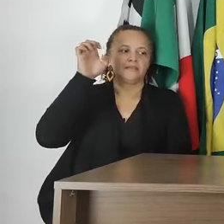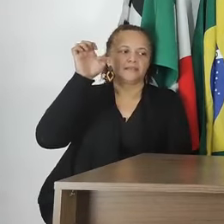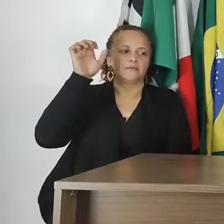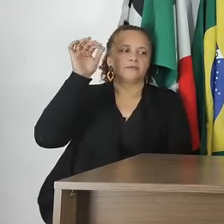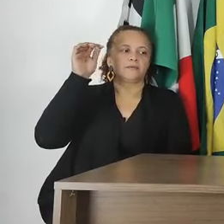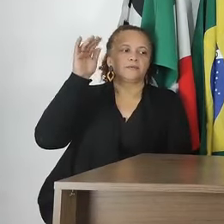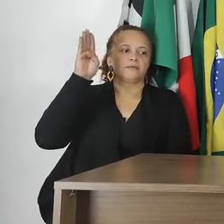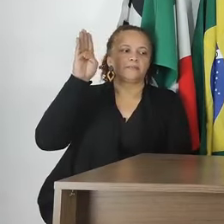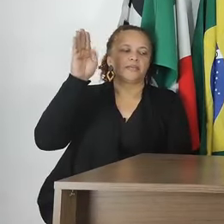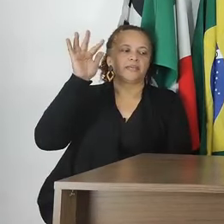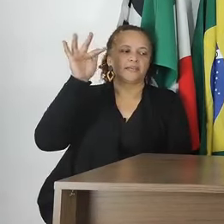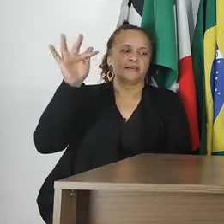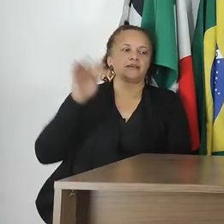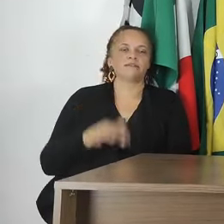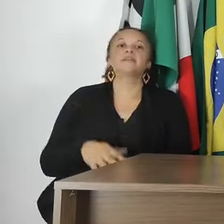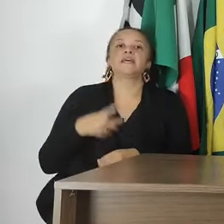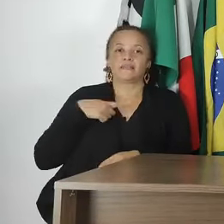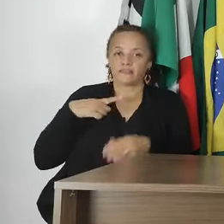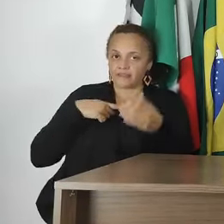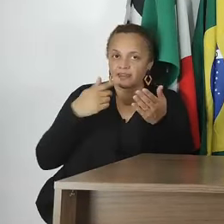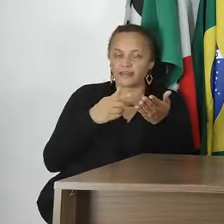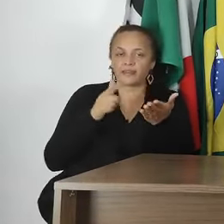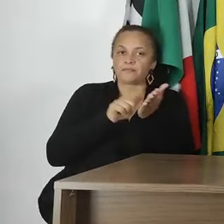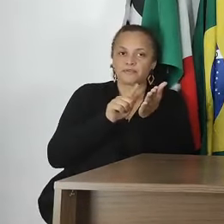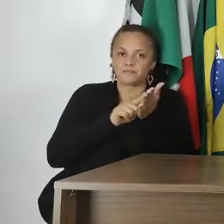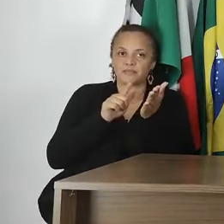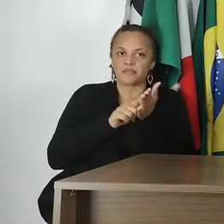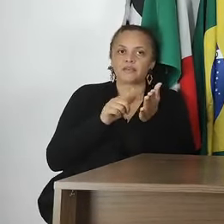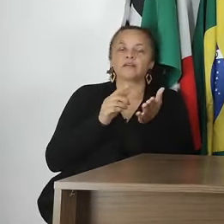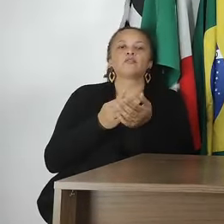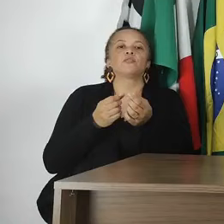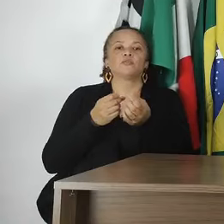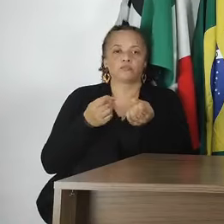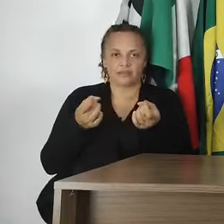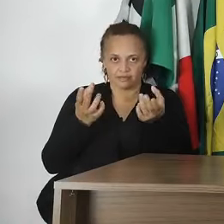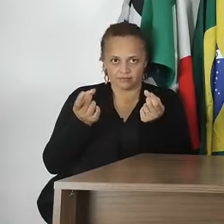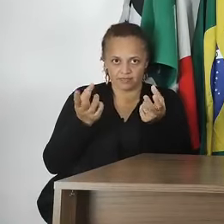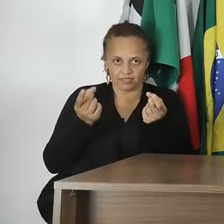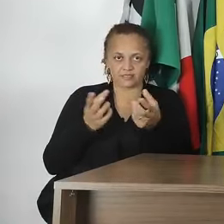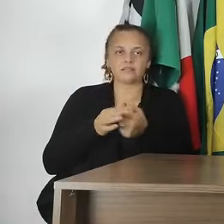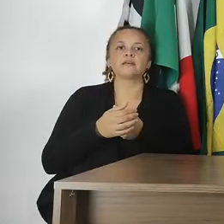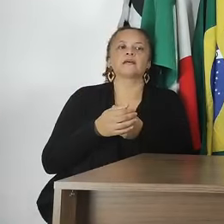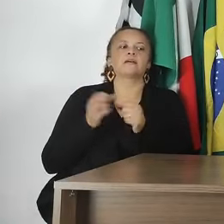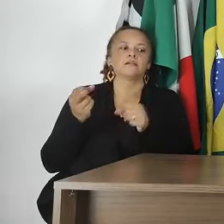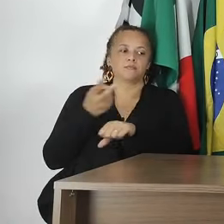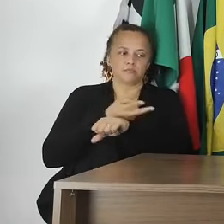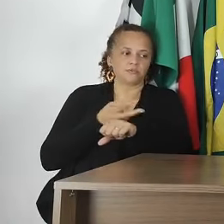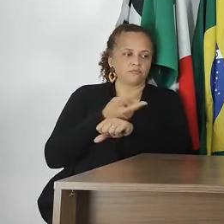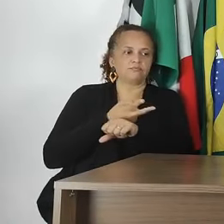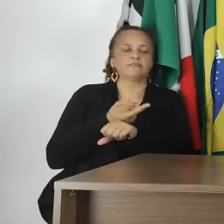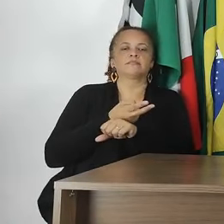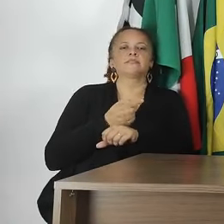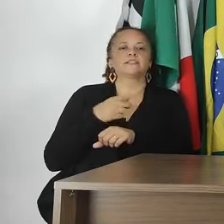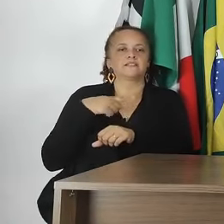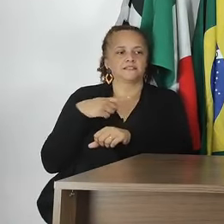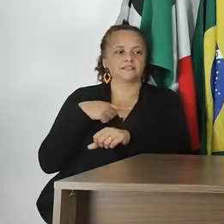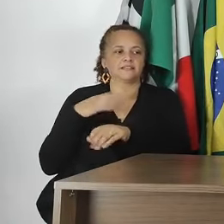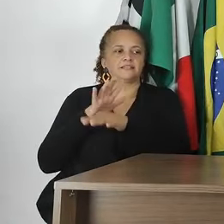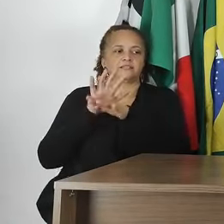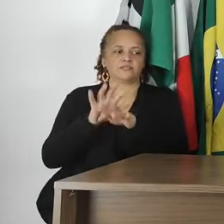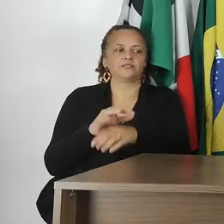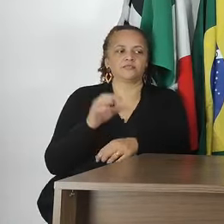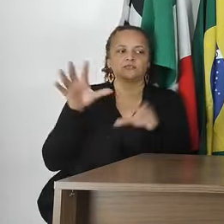convites já estão à venda com o líder de célula e também aqui na secretaria da igreja. Você pode nos procurar que a gente vai atender você. Será